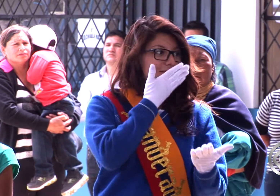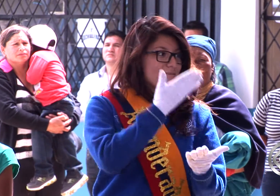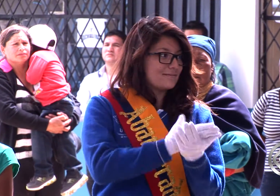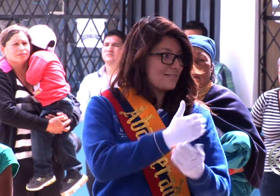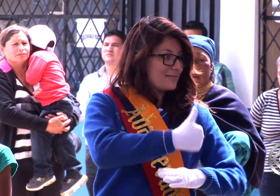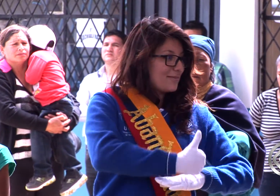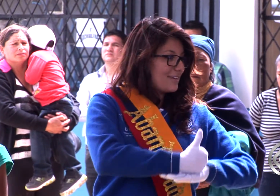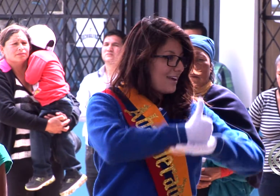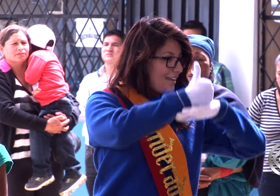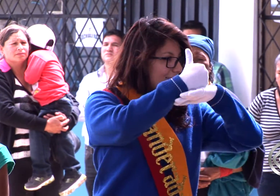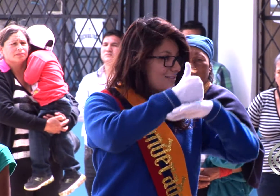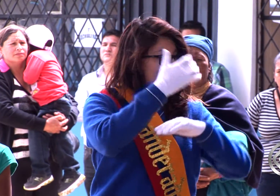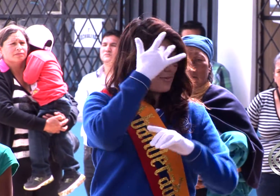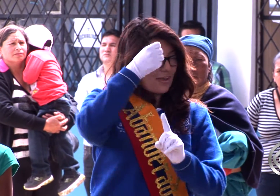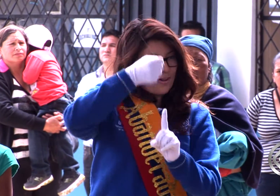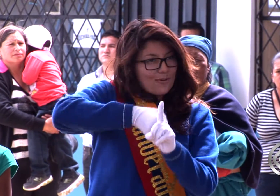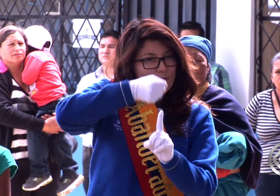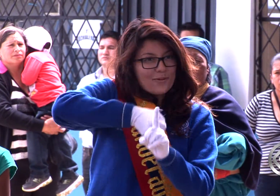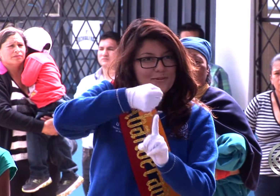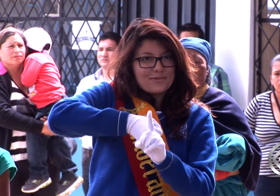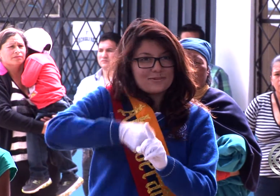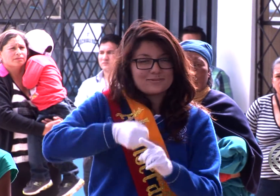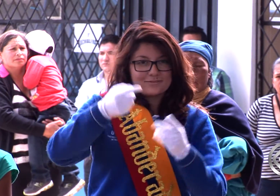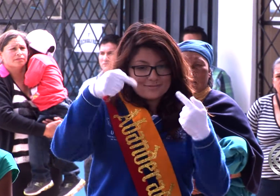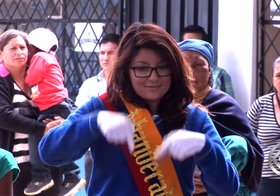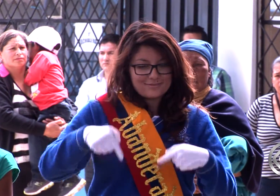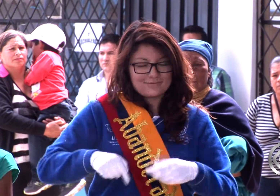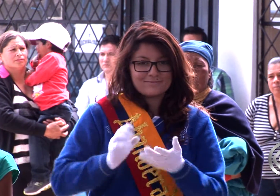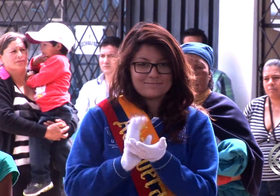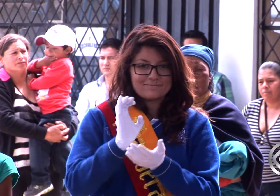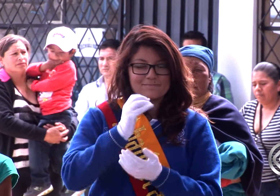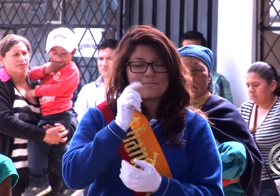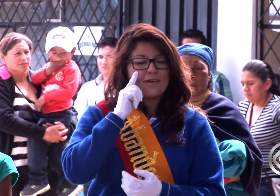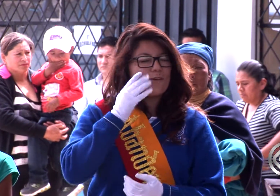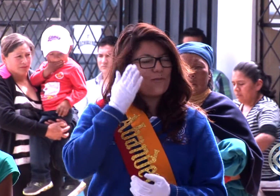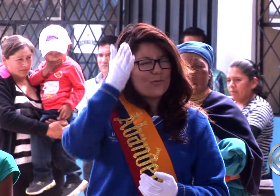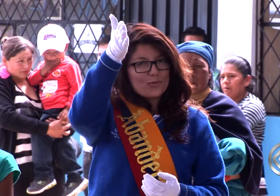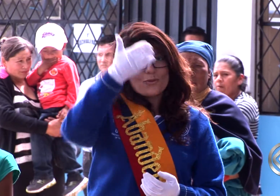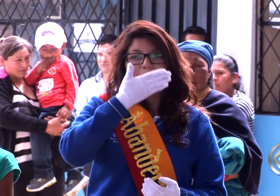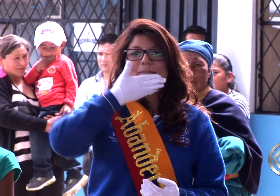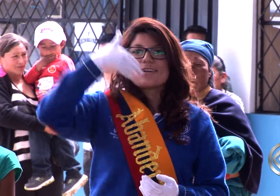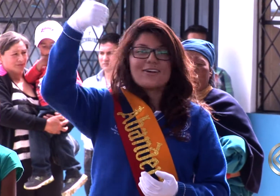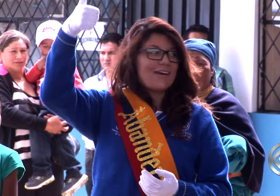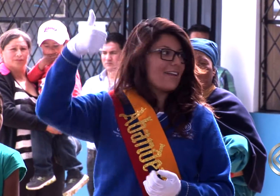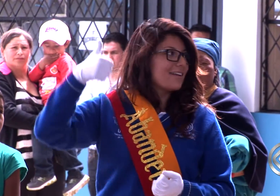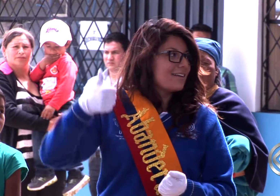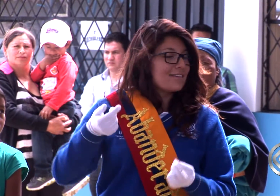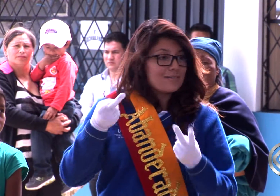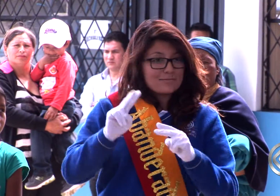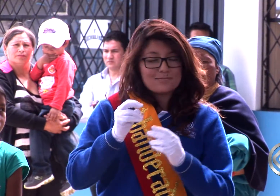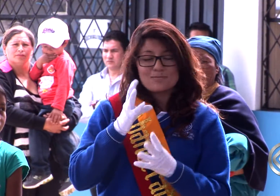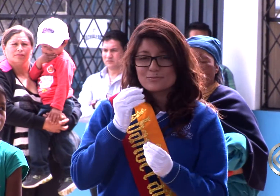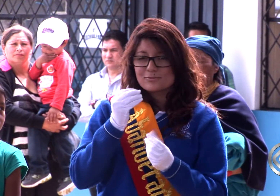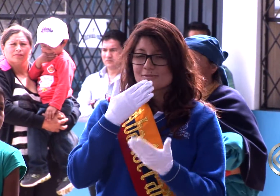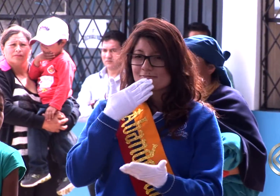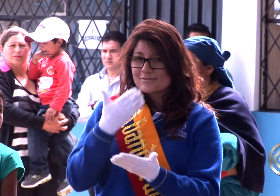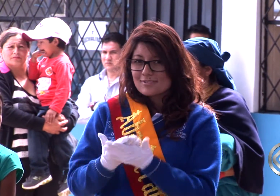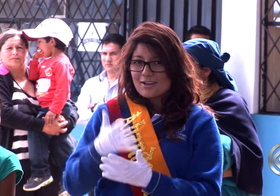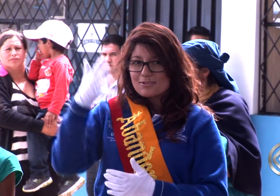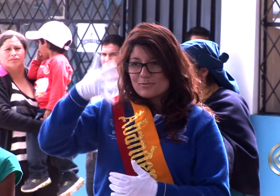Sombra. A todas las autoridades, gracias por estar aquí, por estar atentos en mi futuro, los voy a